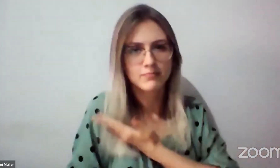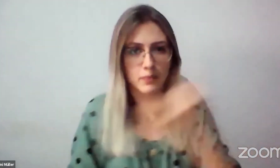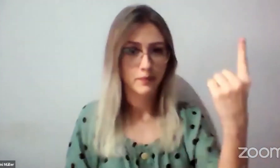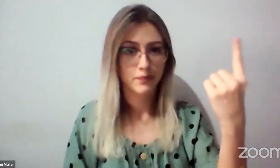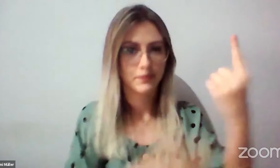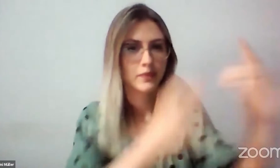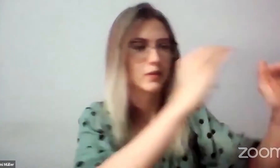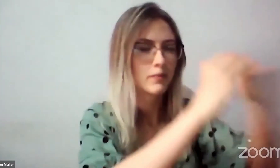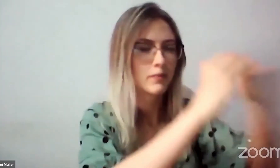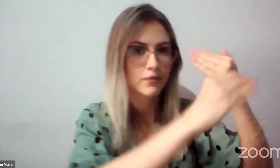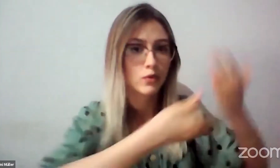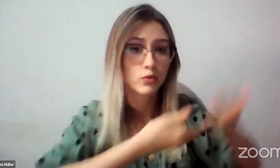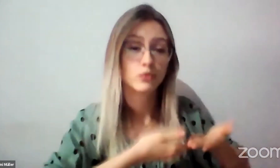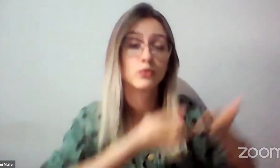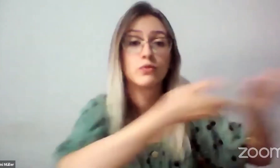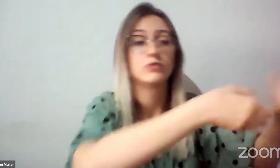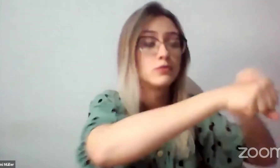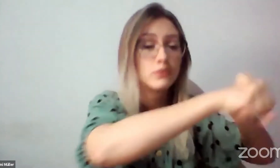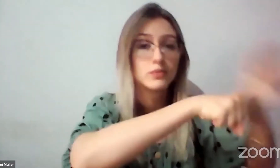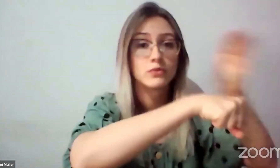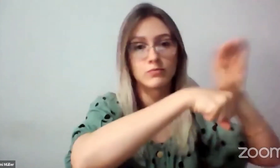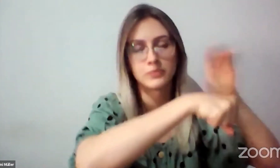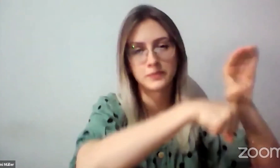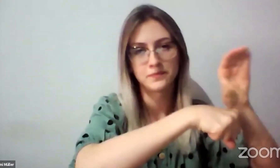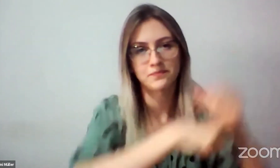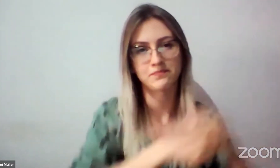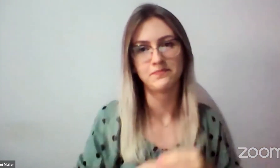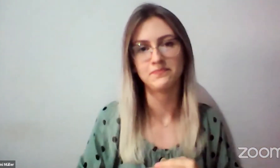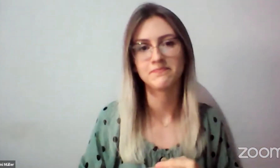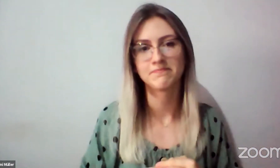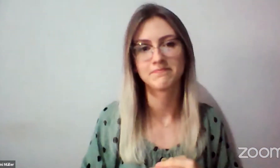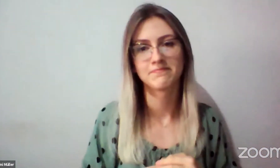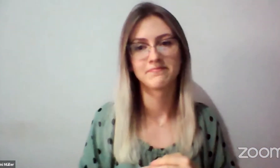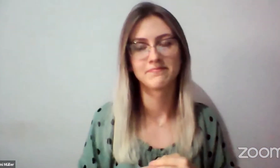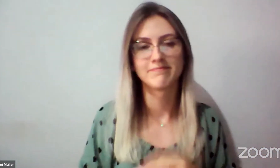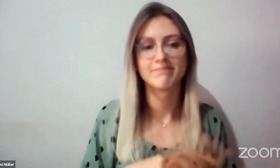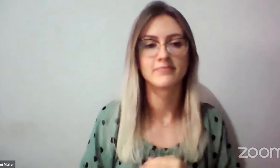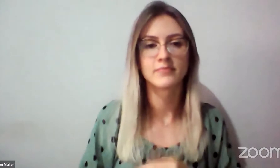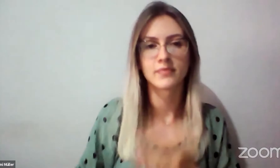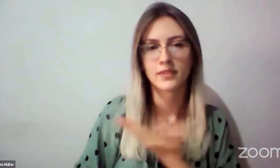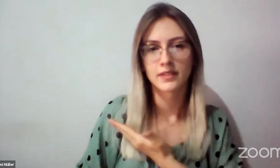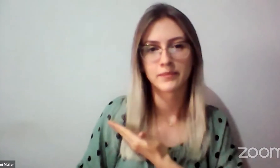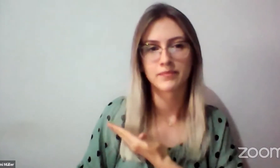Depois, um dia minha amiga me enviou um convite para a formatura do curso Libras.